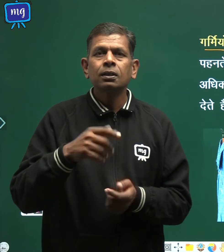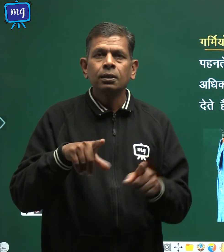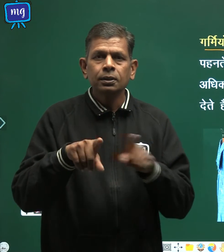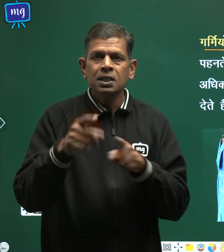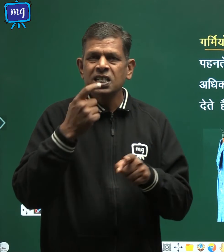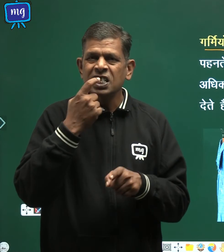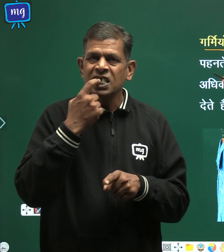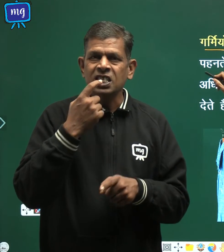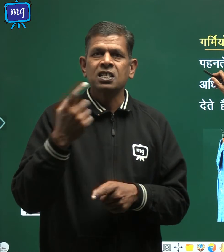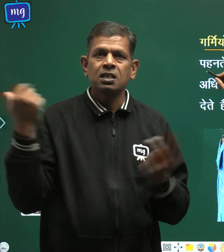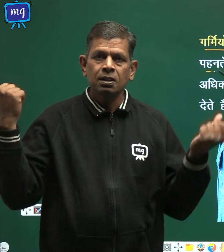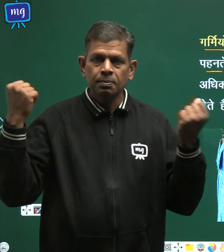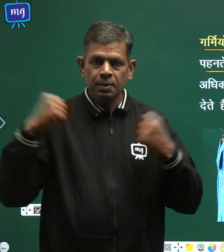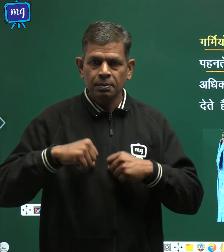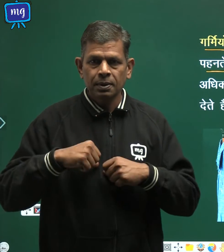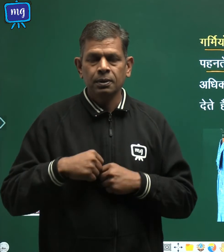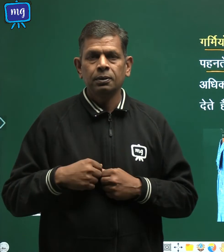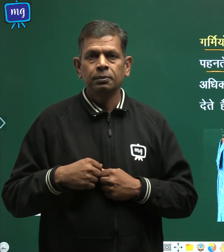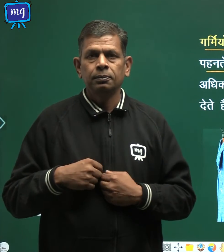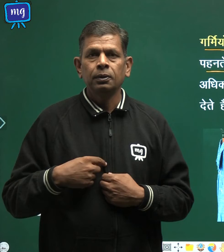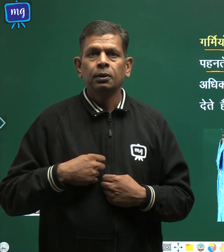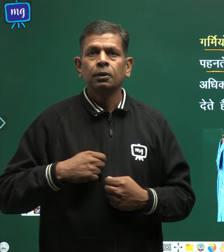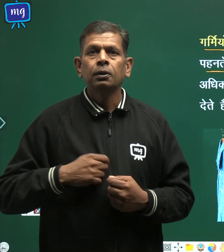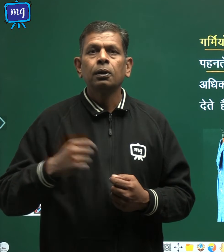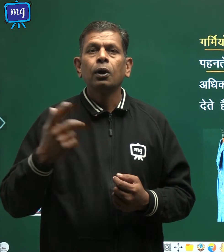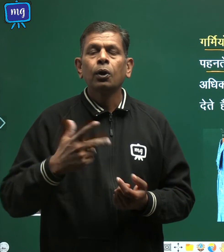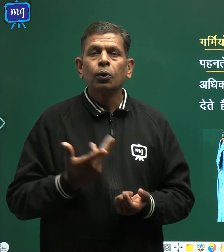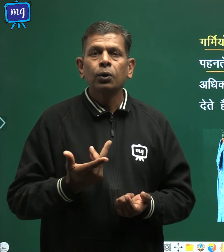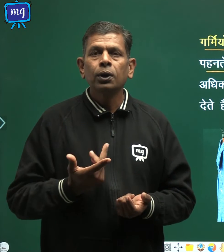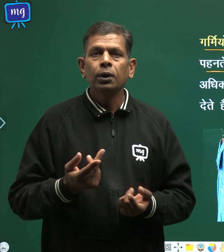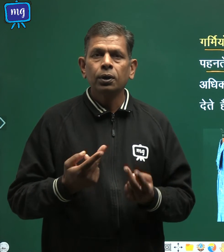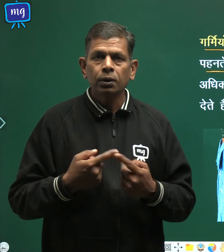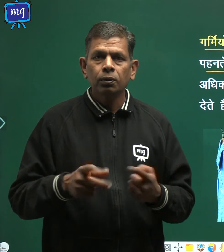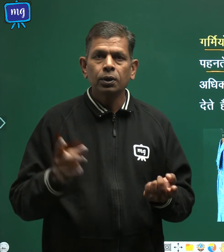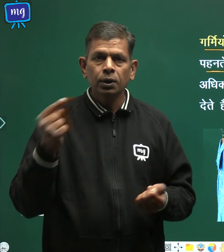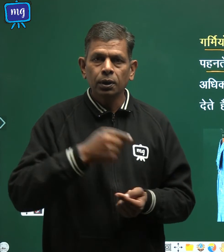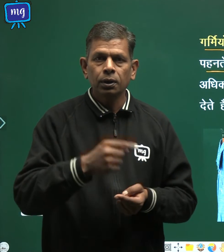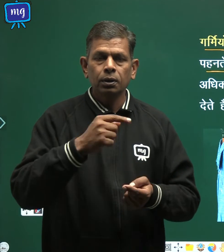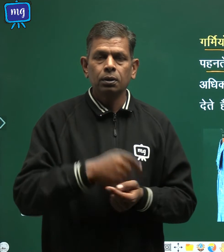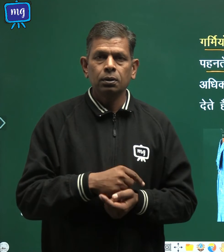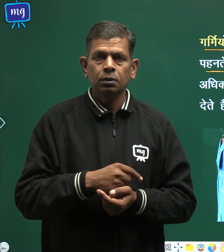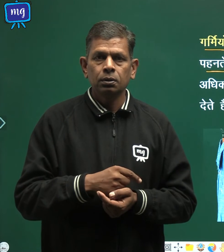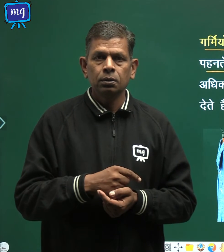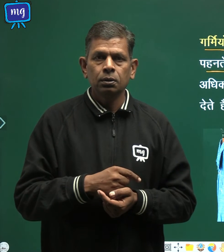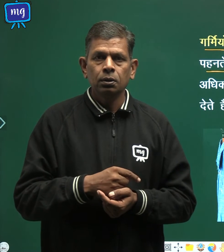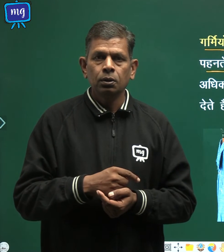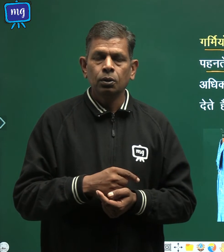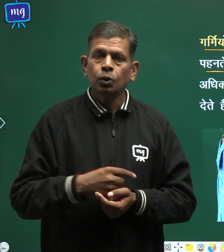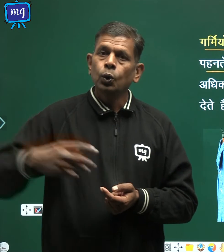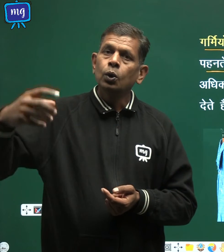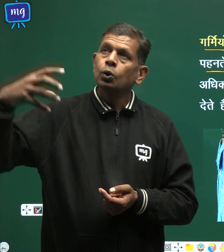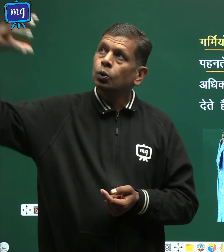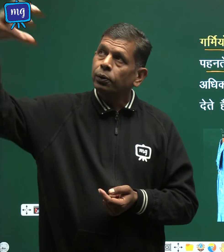कपड़े पहनते हैं, क्योंकि ये विकिरणों